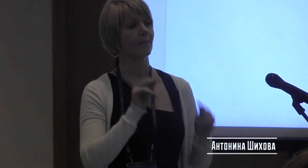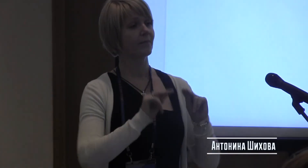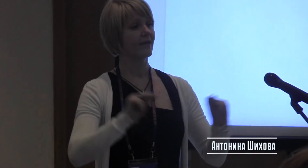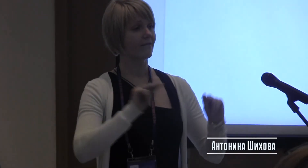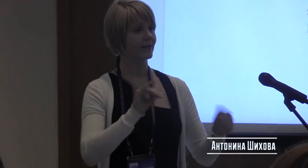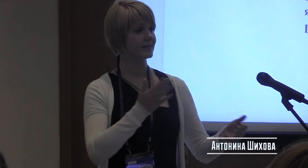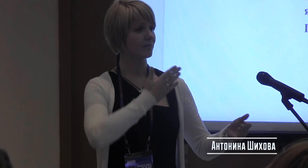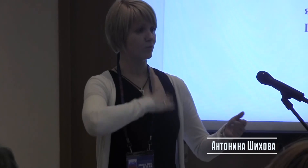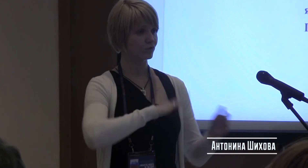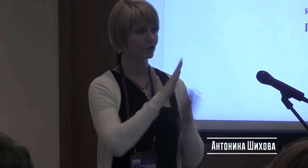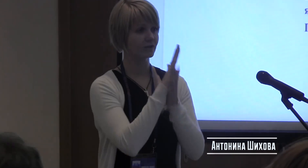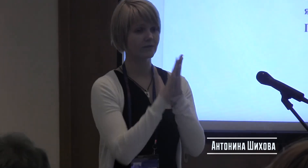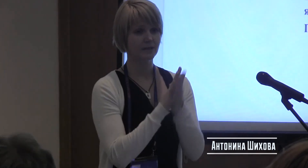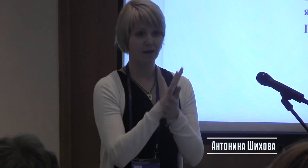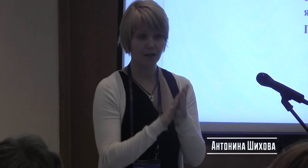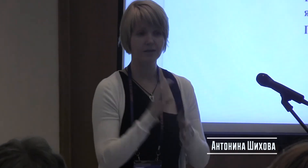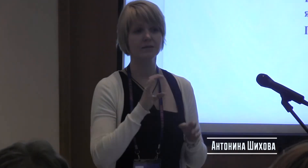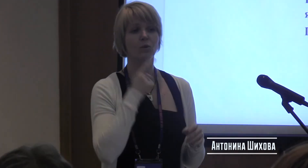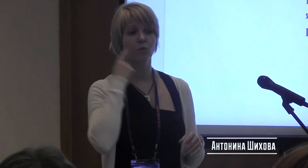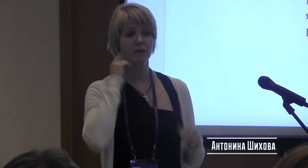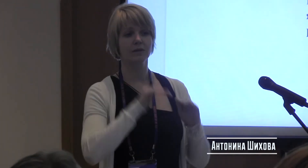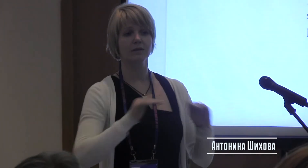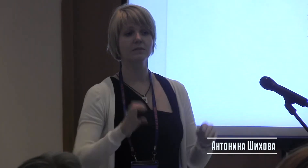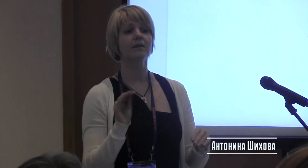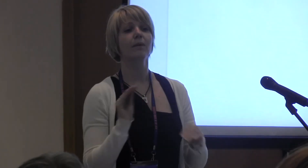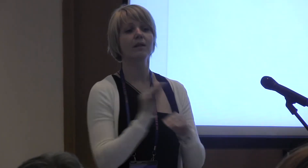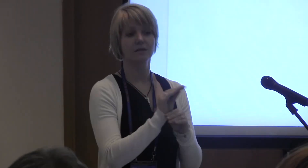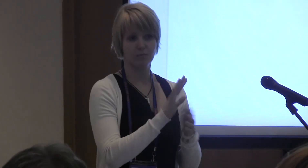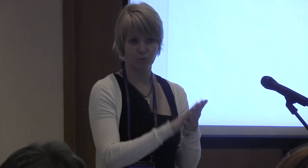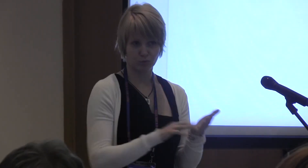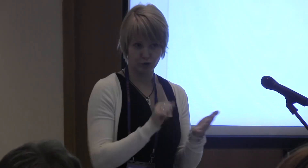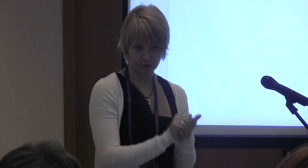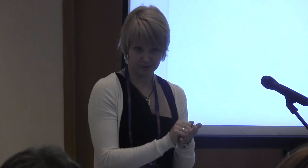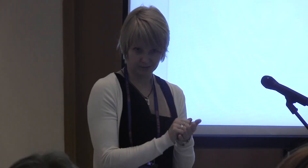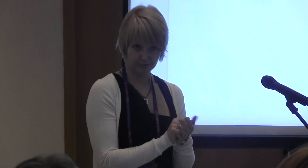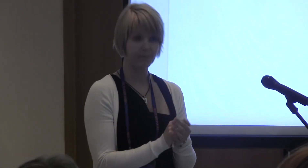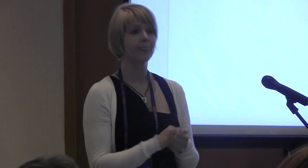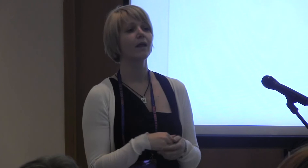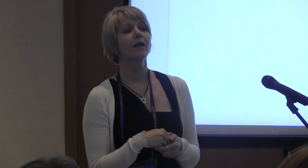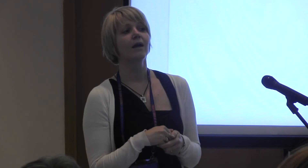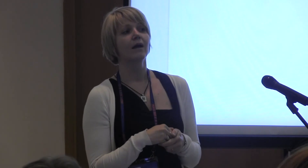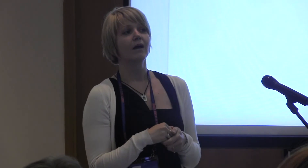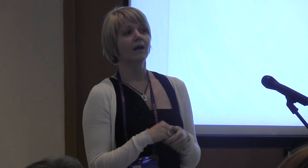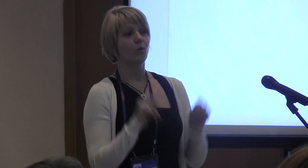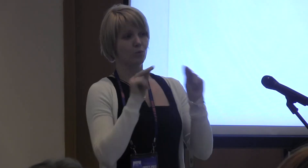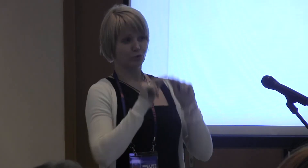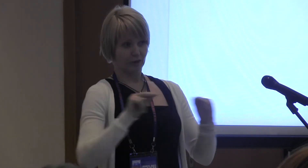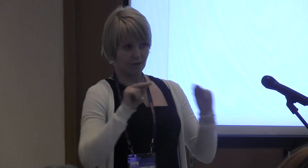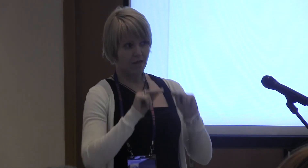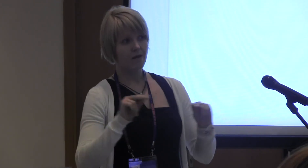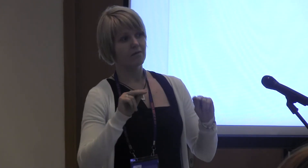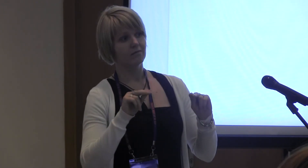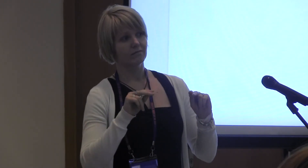Я хотела бы рассказать о использовании жестового языка в преподавании для глухих детей с